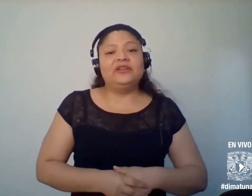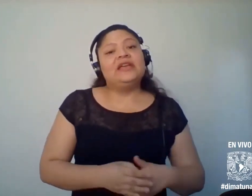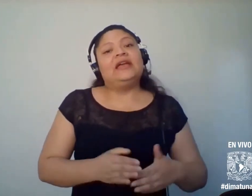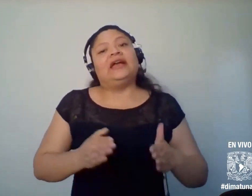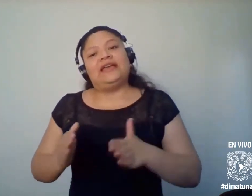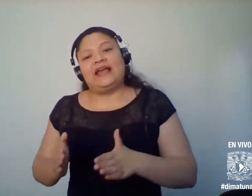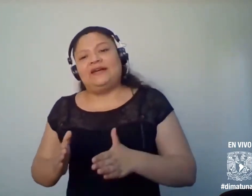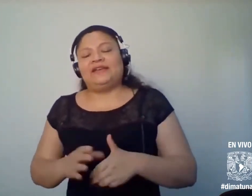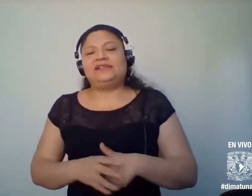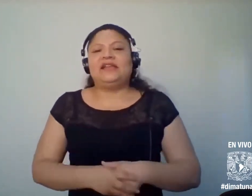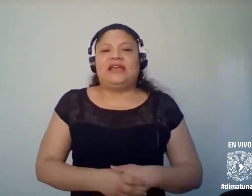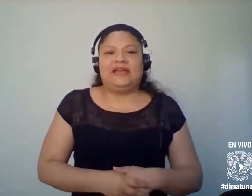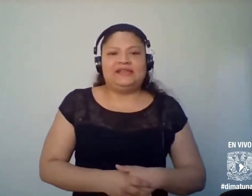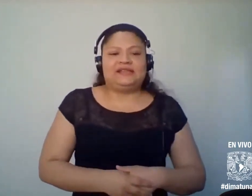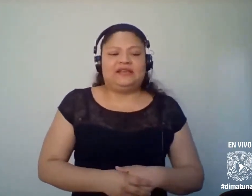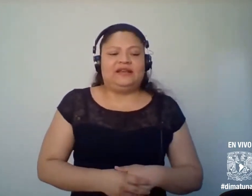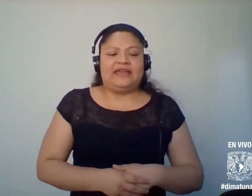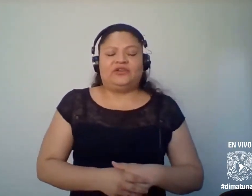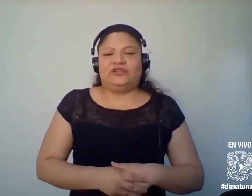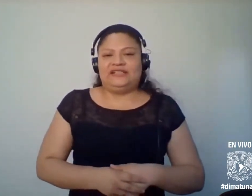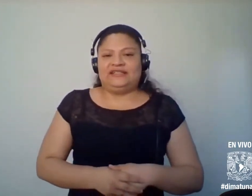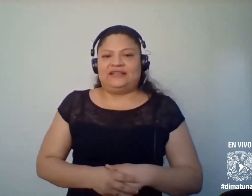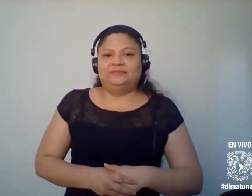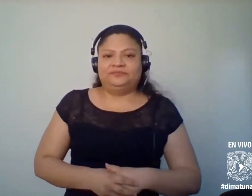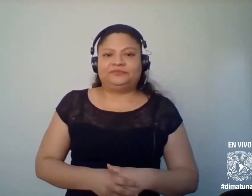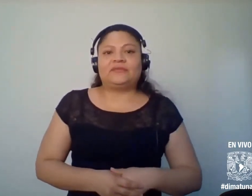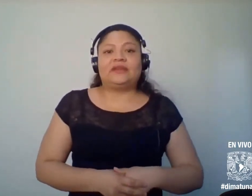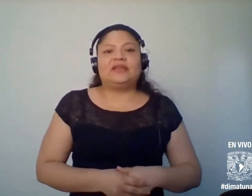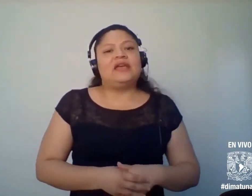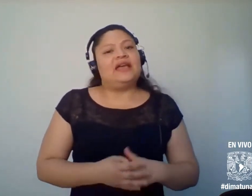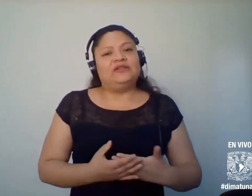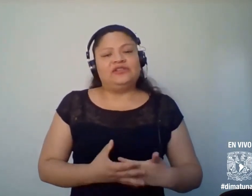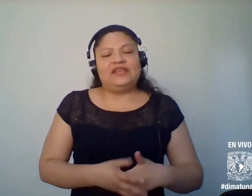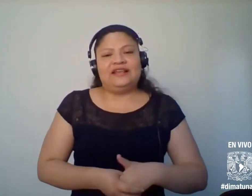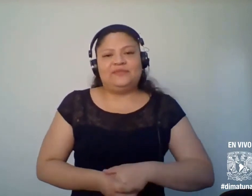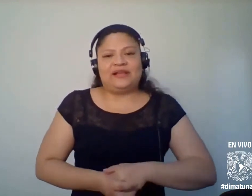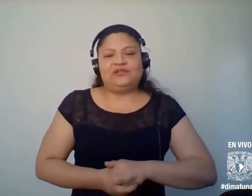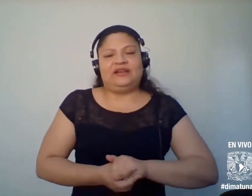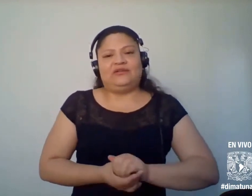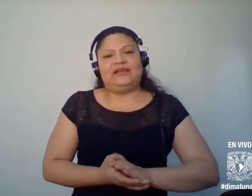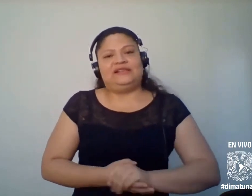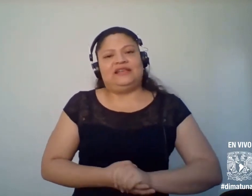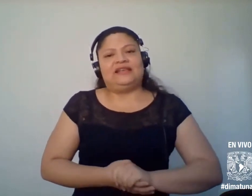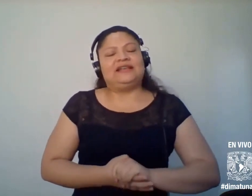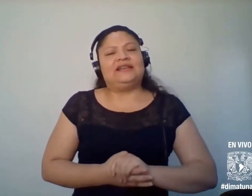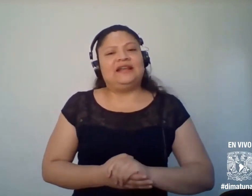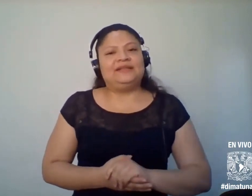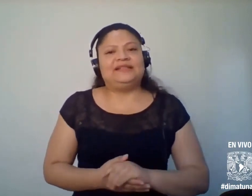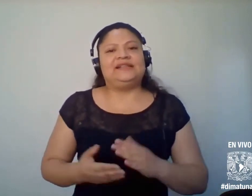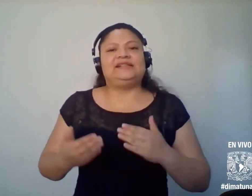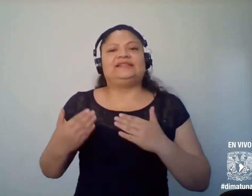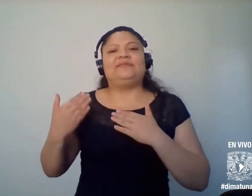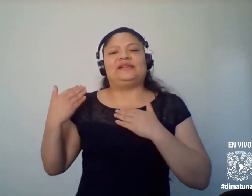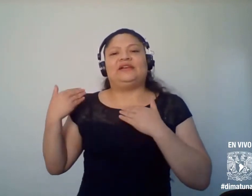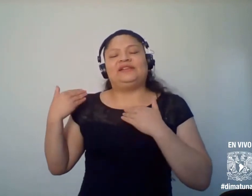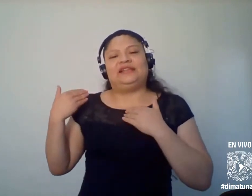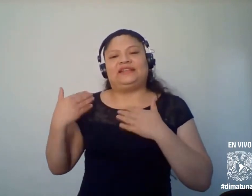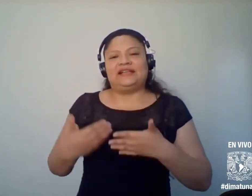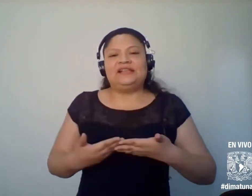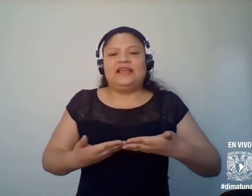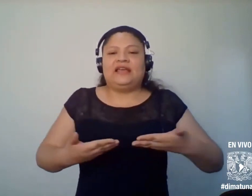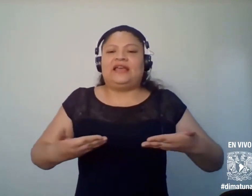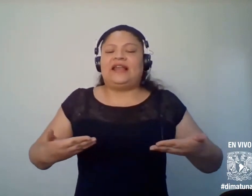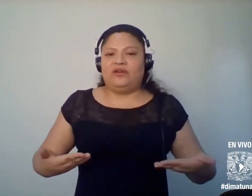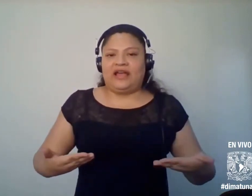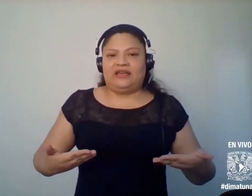espacio y a la vez es la iconicidad. El uso del espacio en lengua de señas generalmente se asigna el pasado hacia